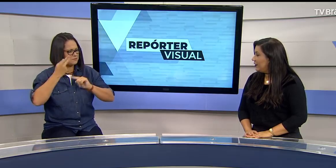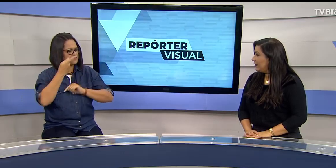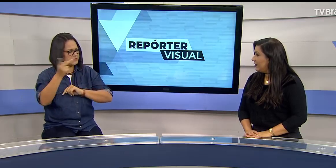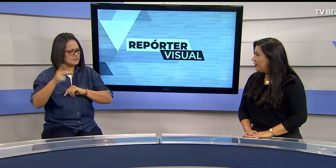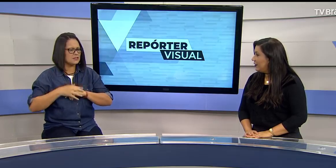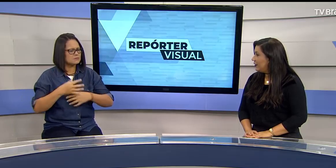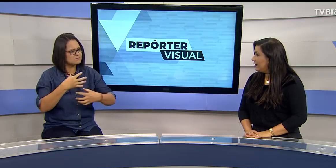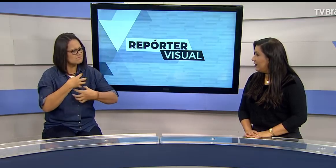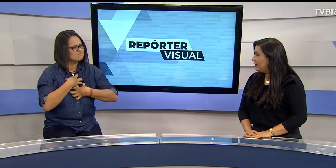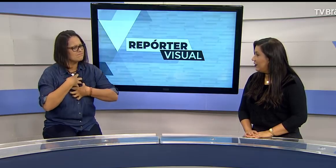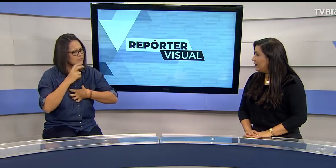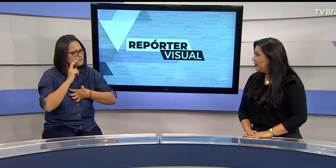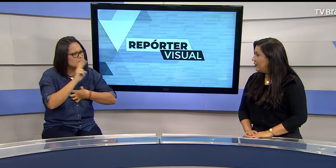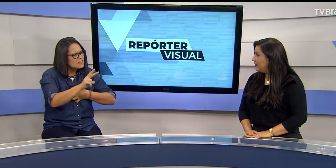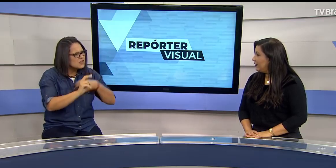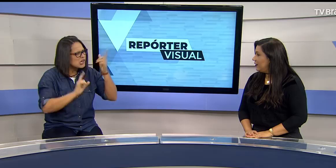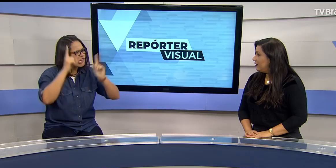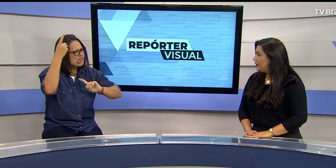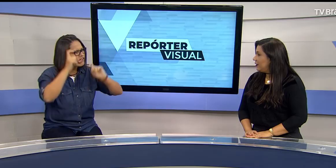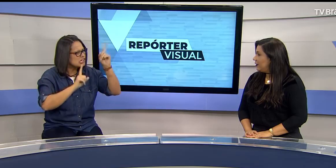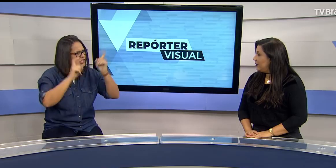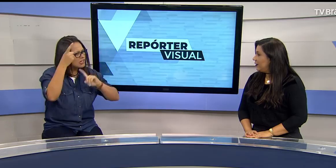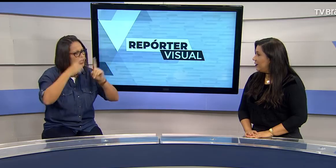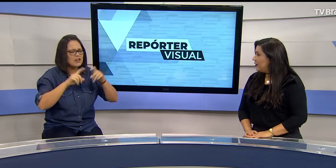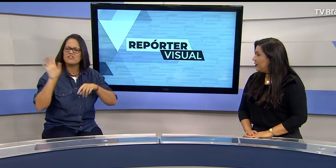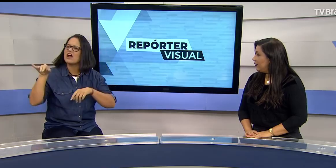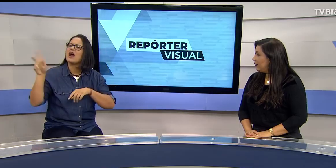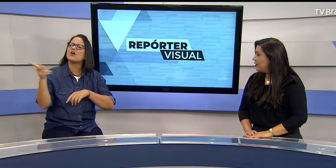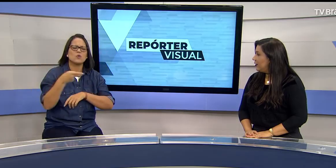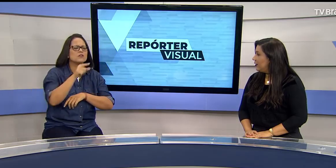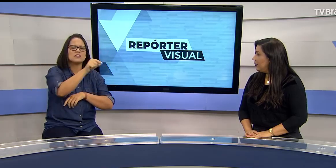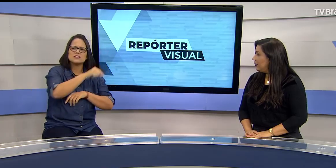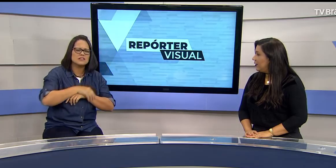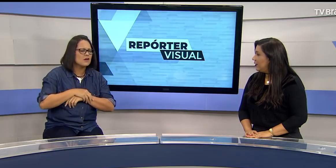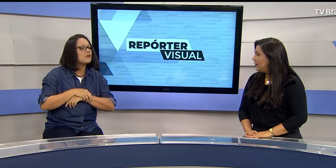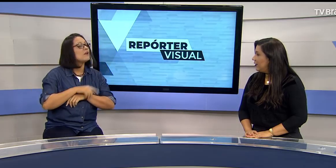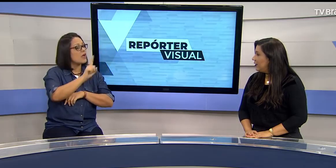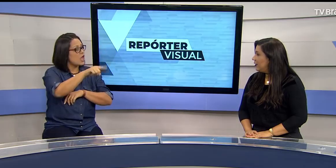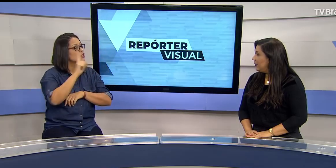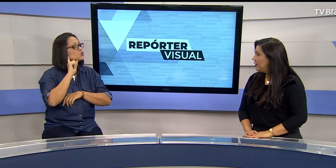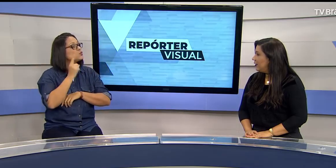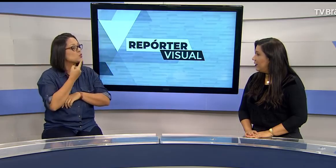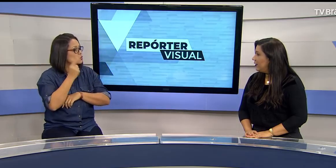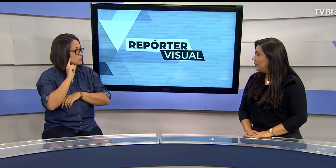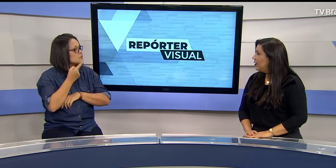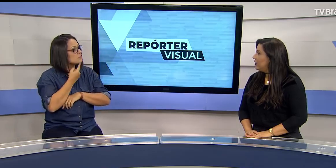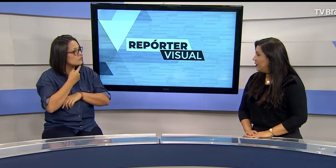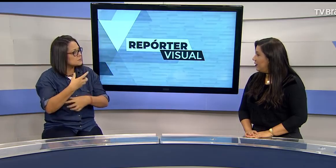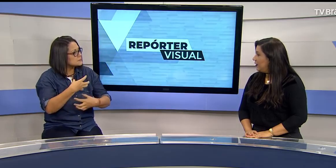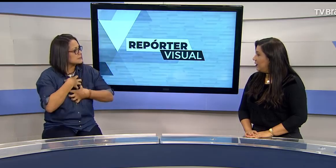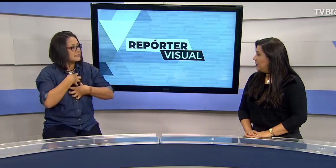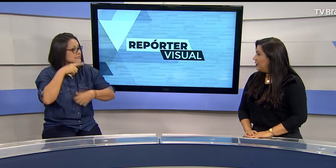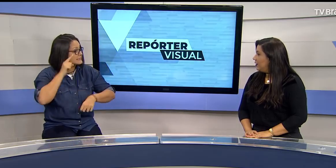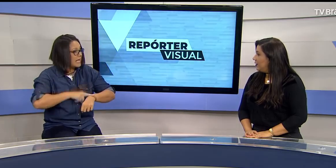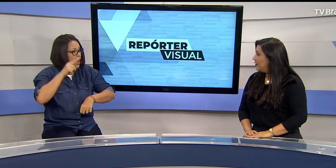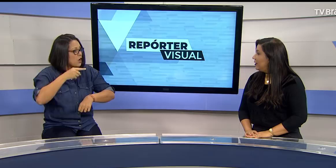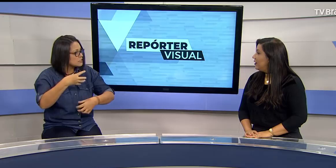me deparei com pessoas que se comunicavam com movimentos e expressões faciais. Na mesma hora, eu me